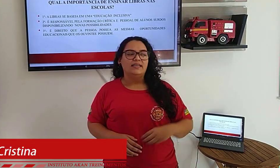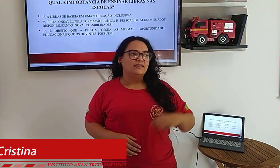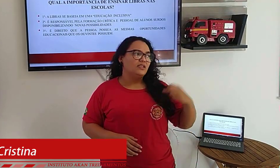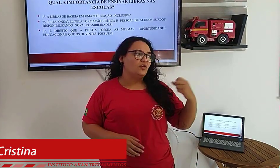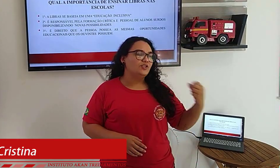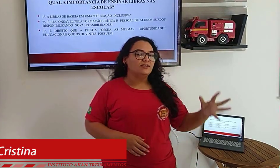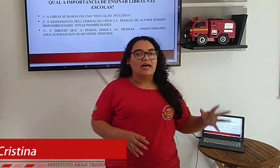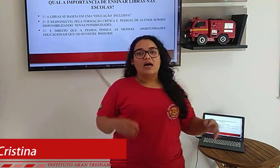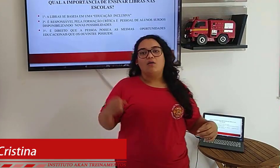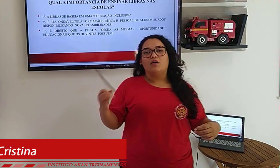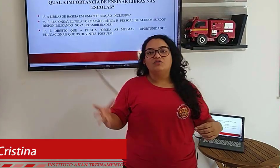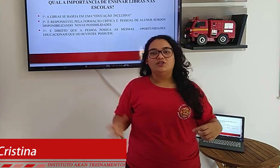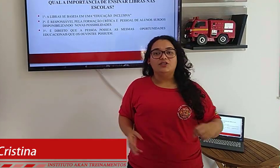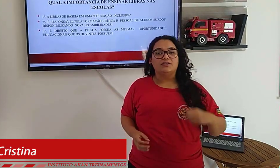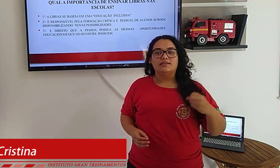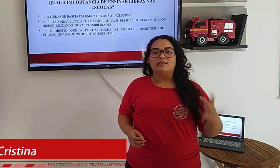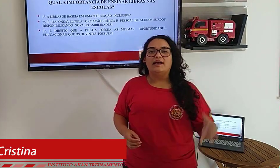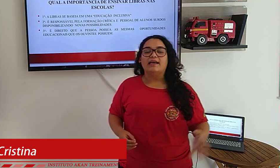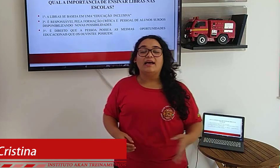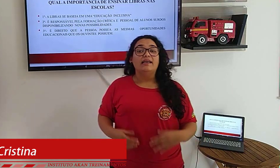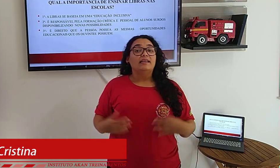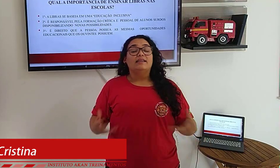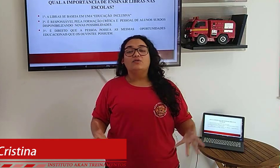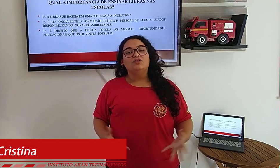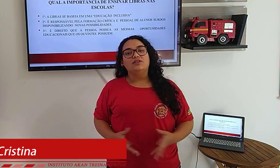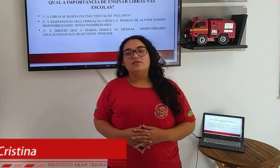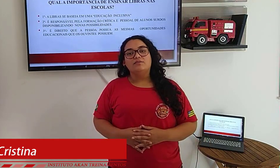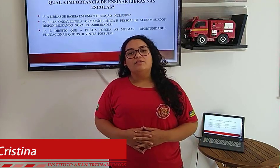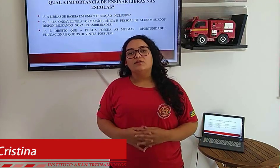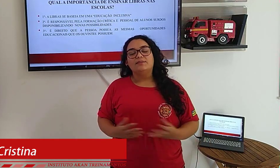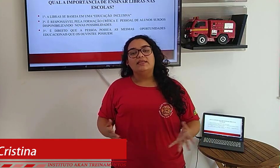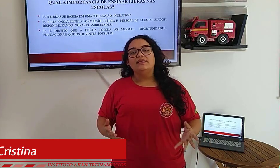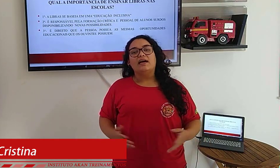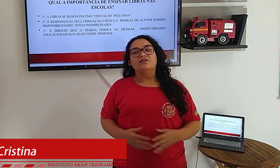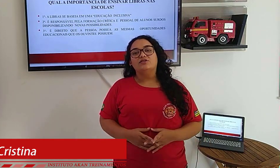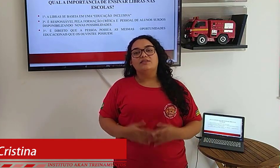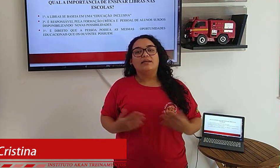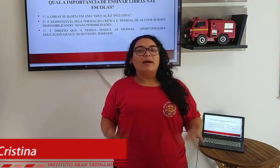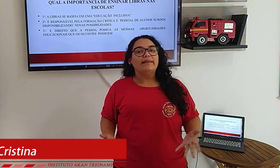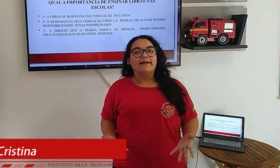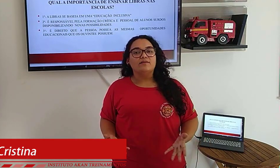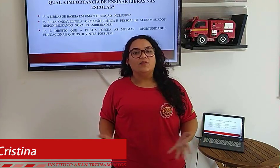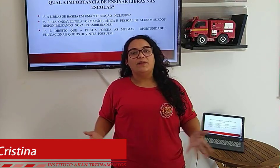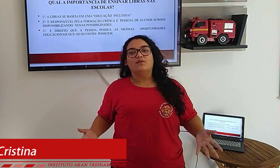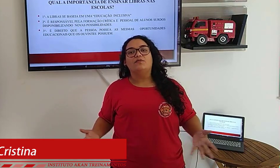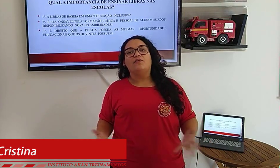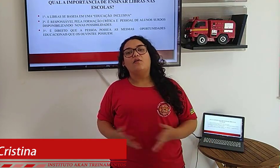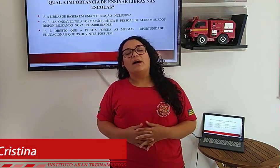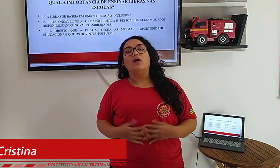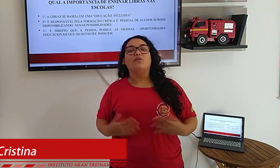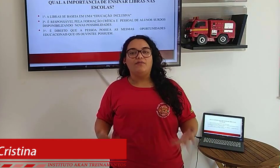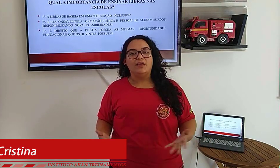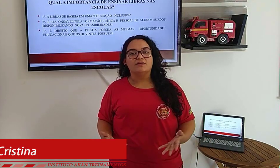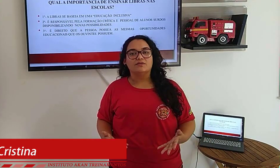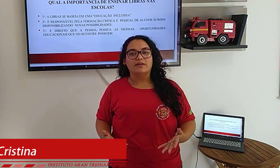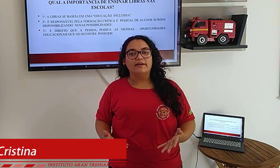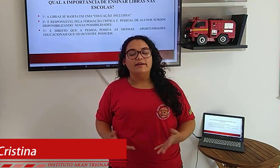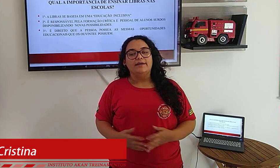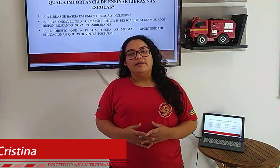de Down, autista, TDAH, não tinham possibilidade de trabalhar no emprego formal e fixo, né?